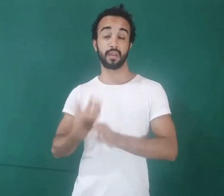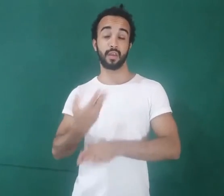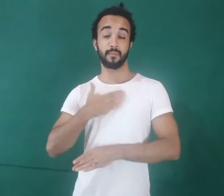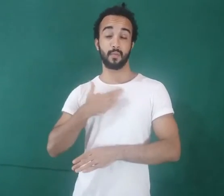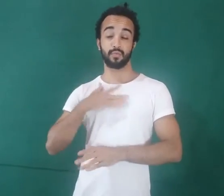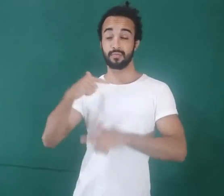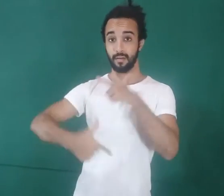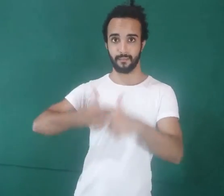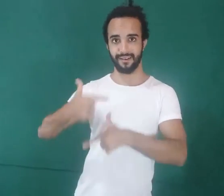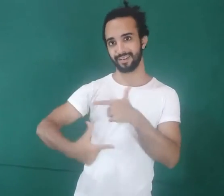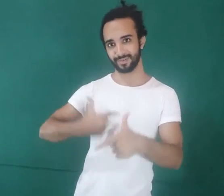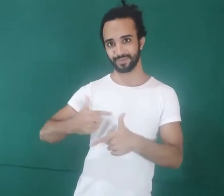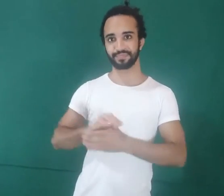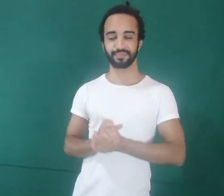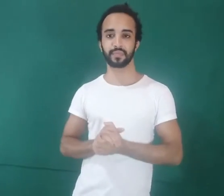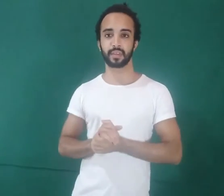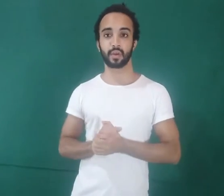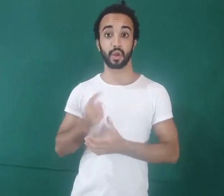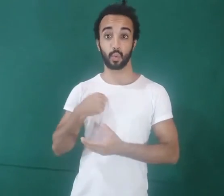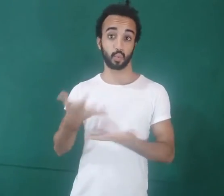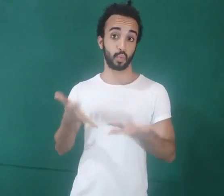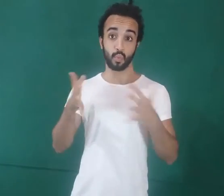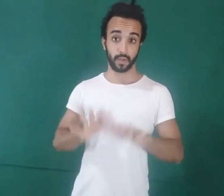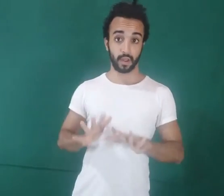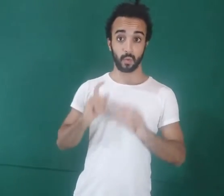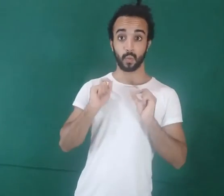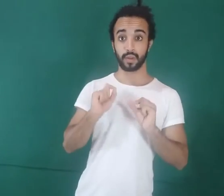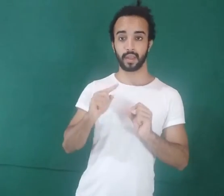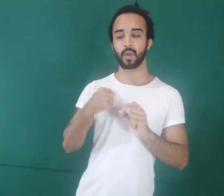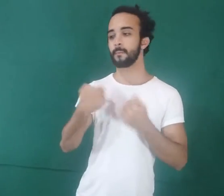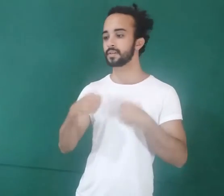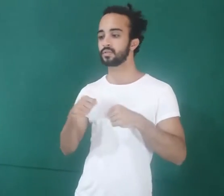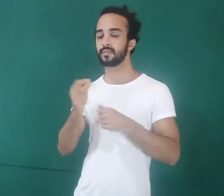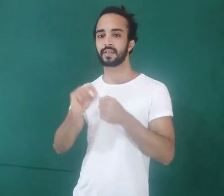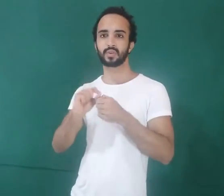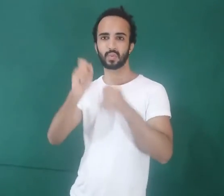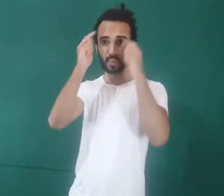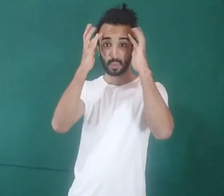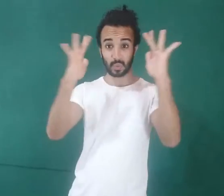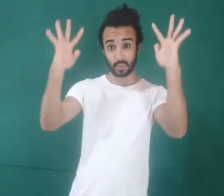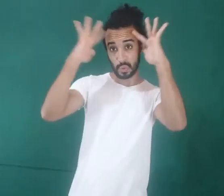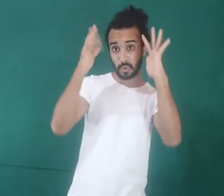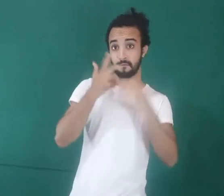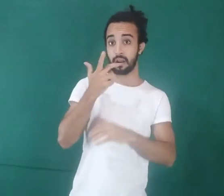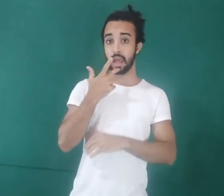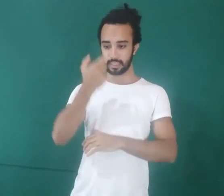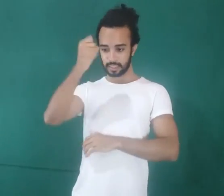jobs. Tipo, eu não quero fazer esse sonho ridículo da meritocracia de se eu fiz, todo mundo pode